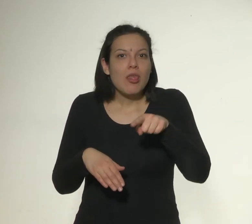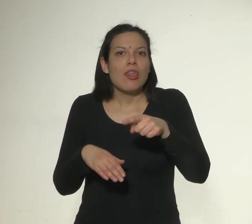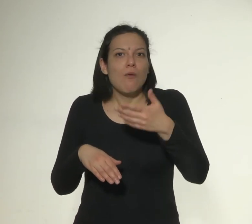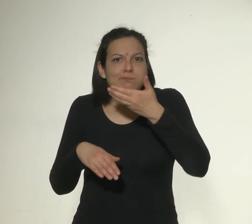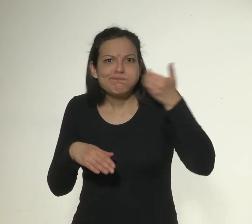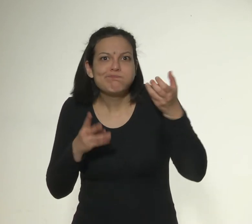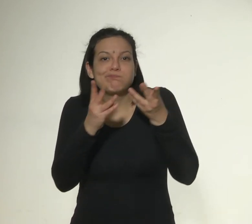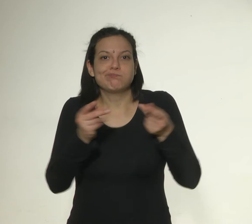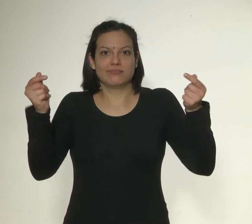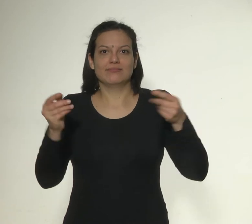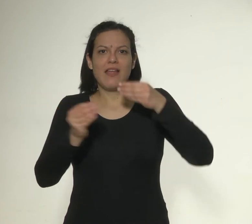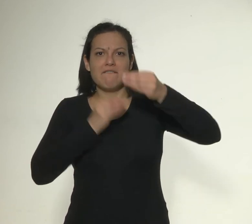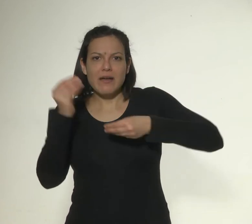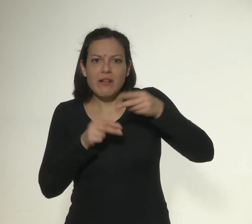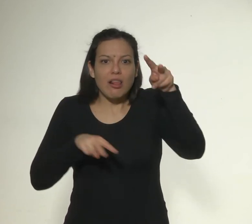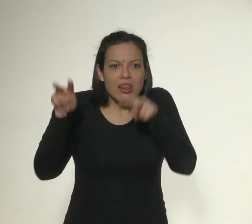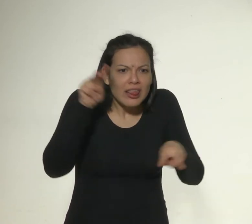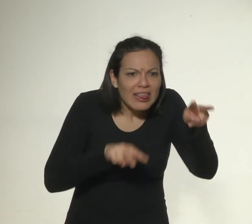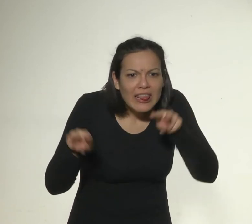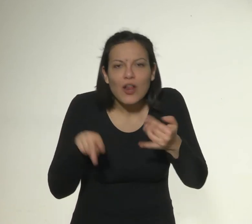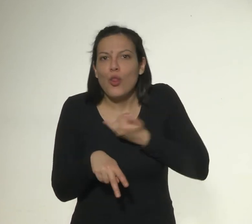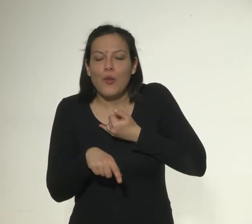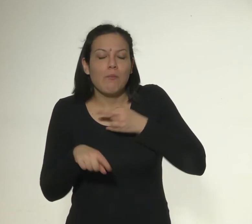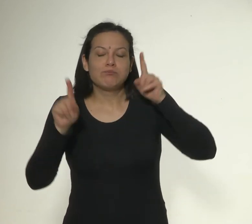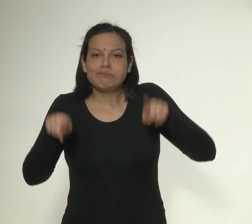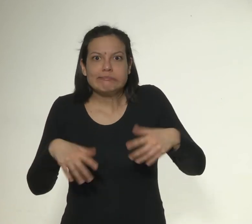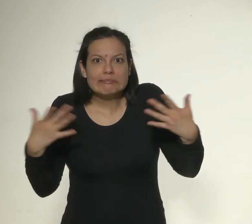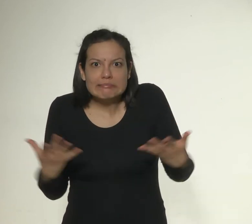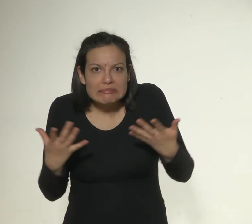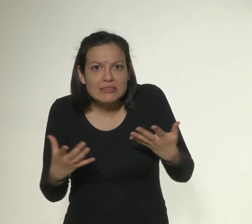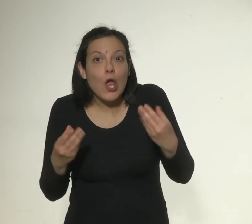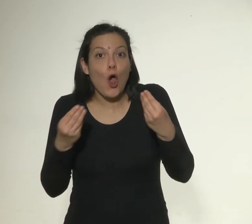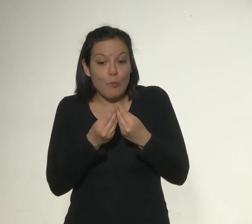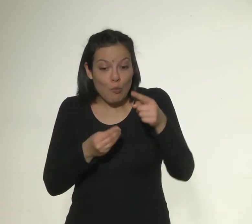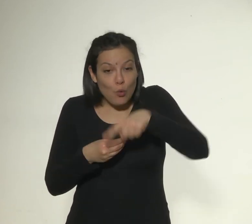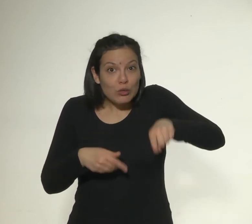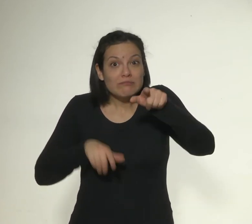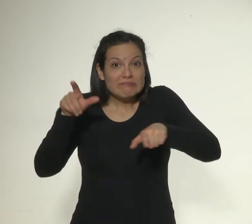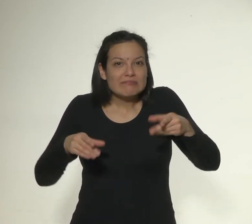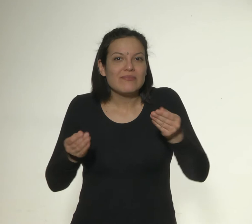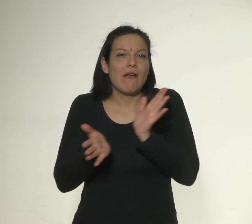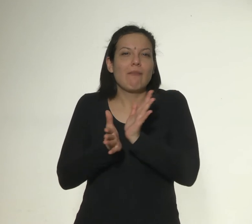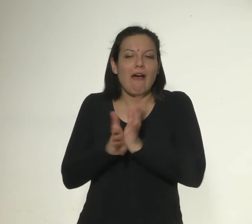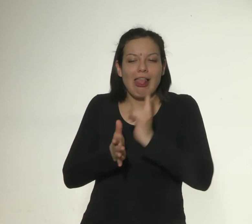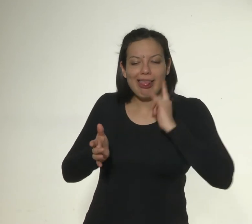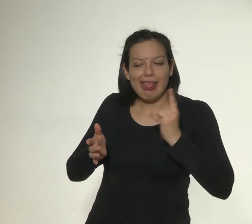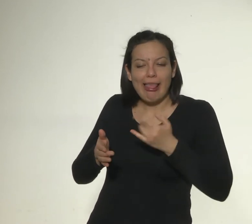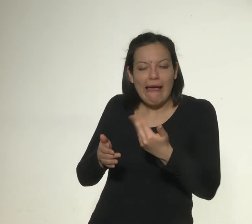sus familias no saben dónde están. Muchos de ellos son engañados,